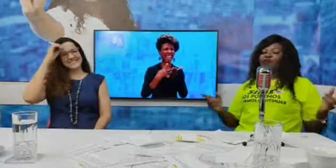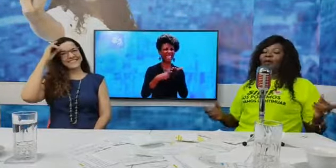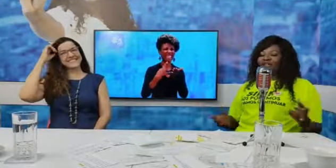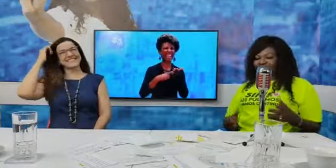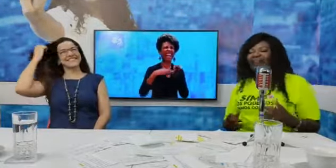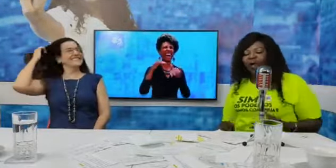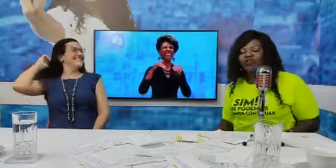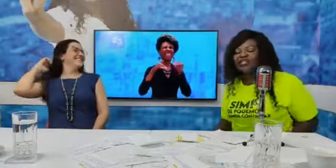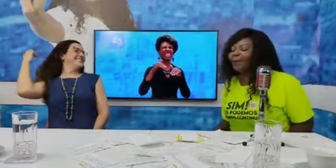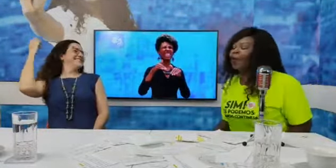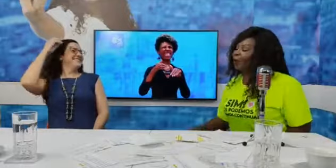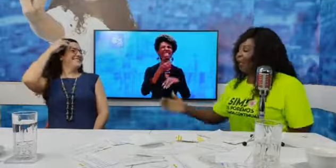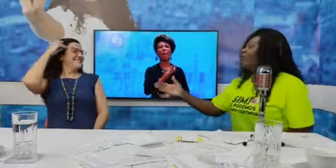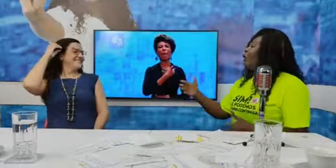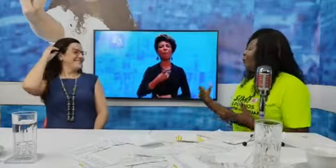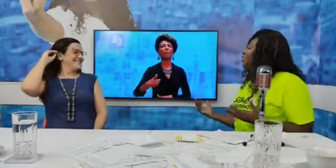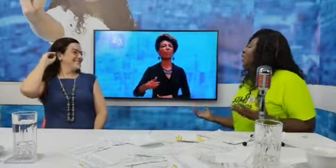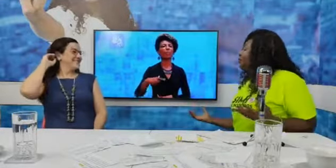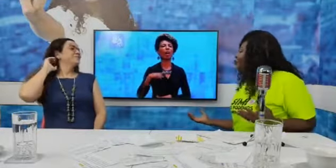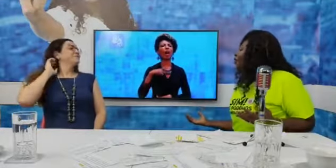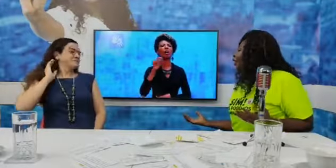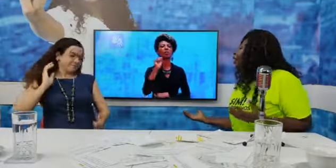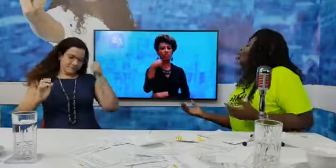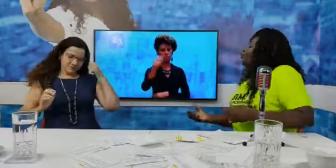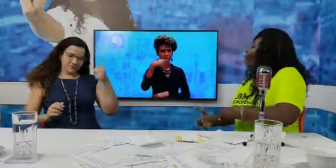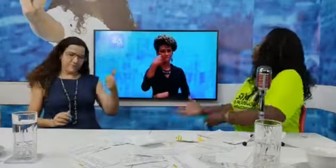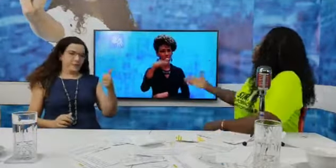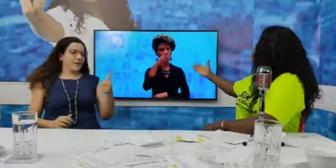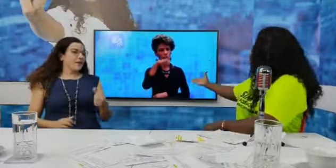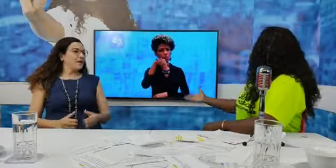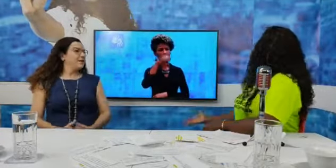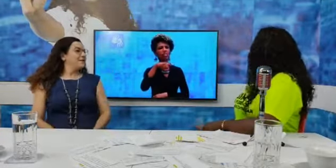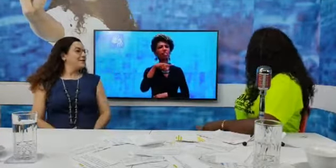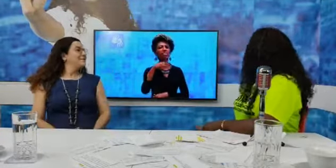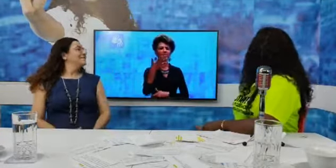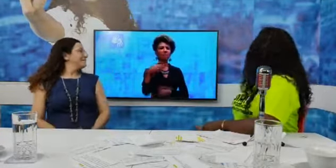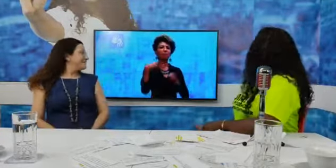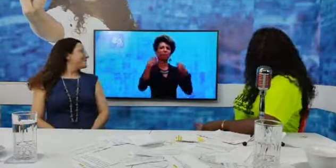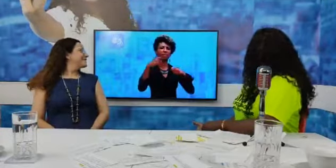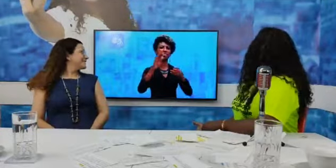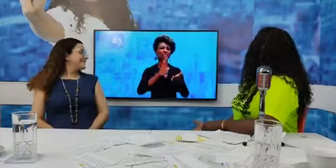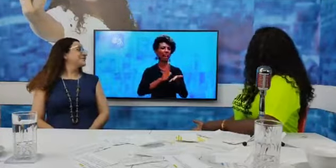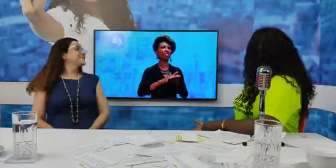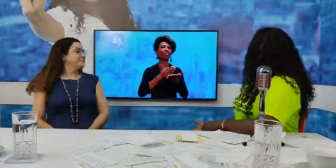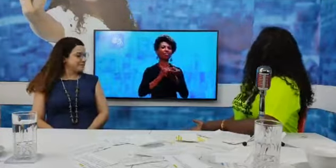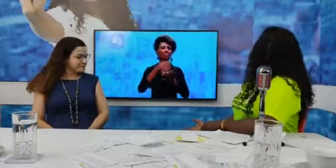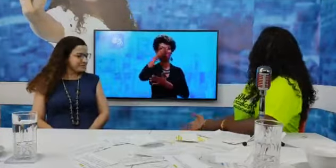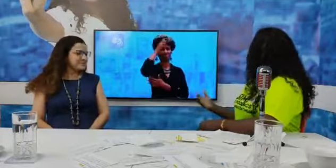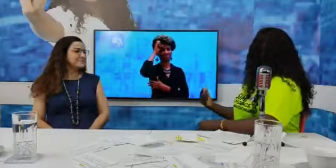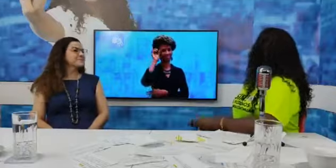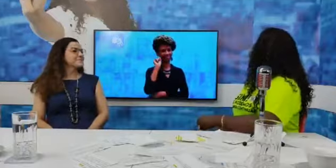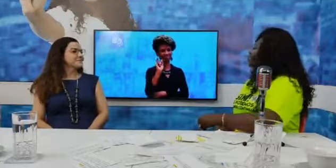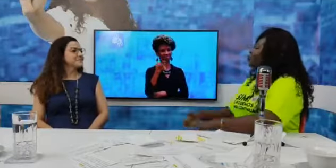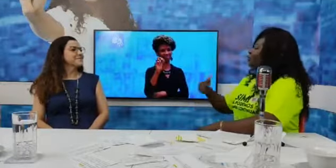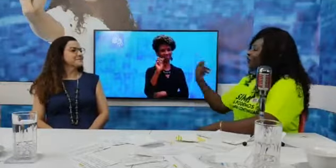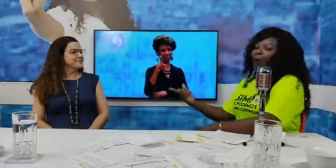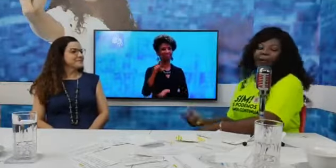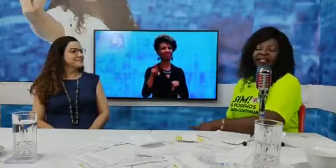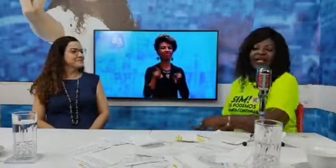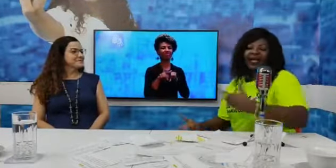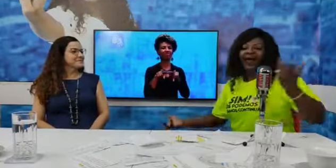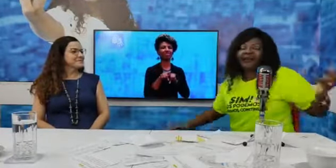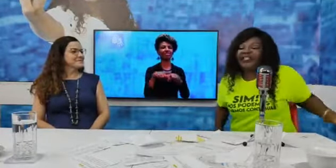tão somente. Vai ter audiência pública e eu vou precisar de você. E vou precisar da Eurides. Tá, Eurides? Vou precisar de você,